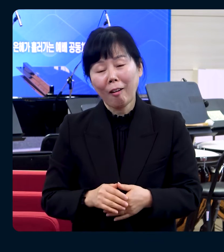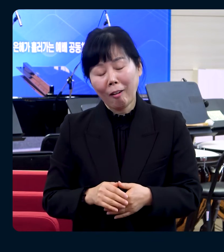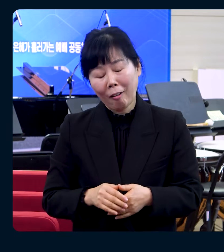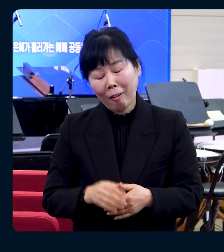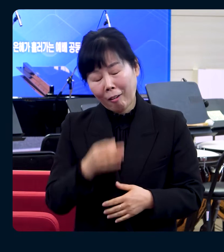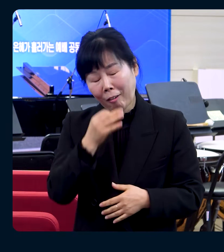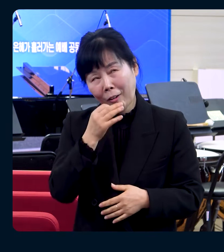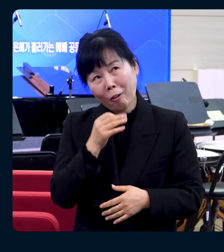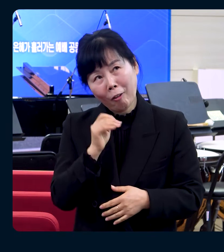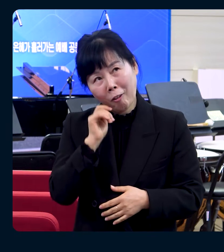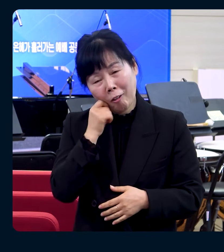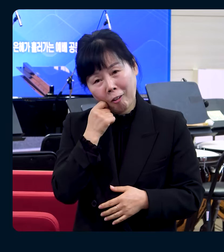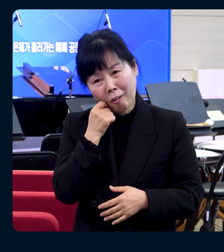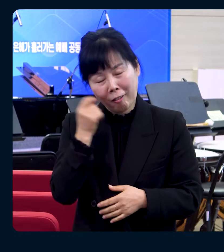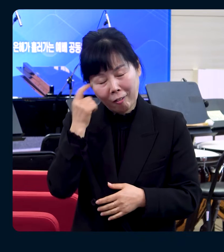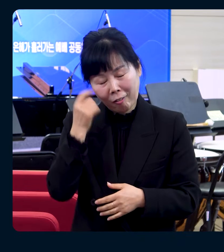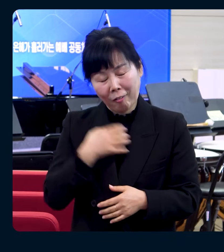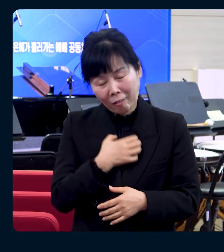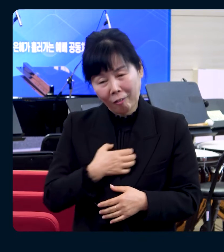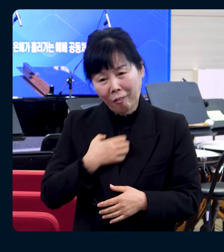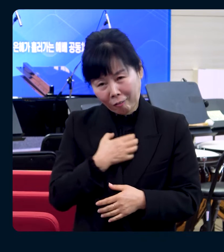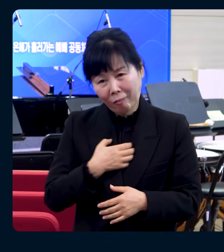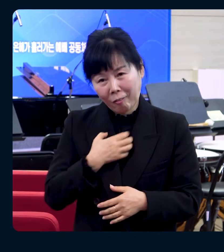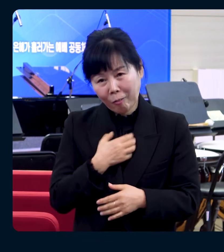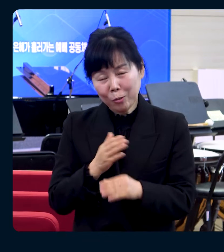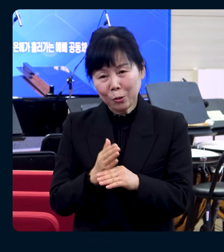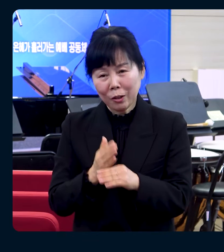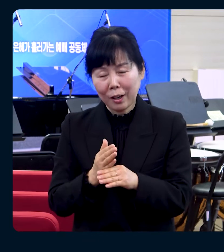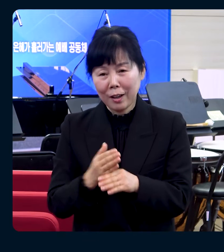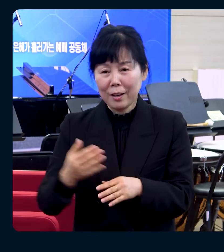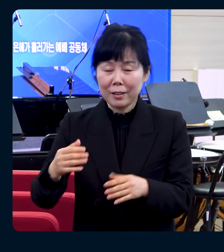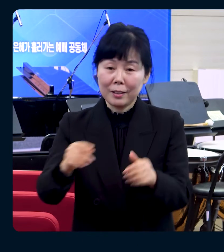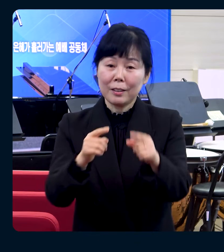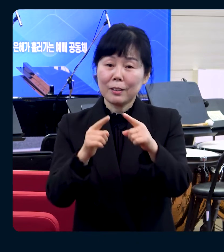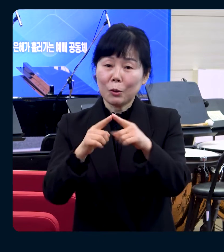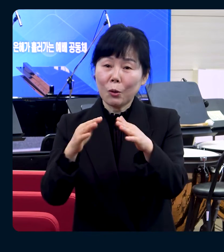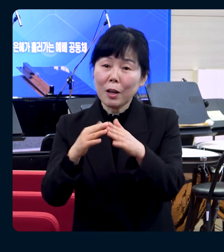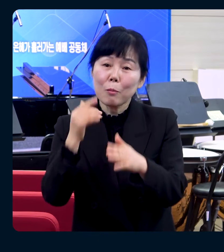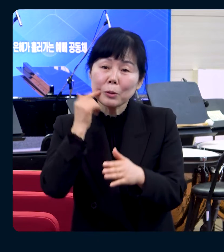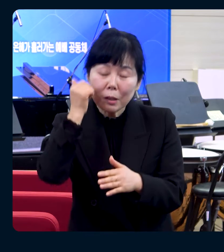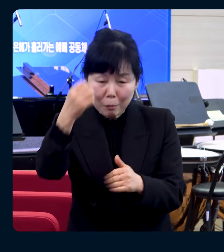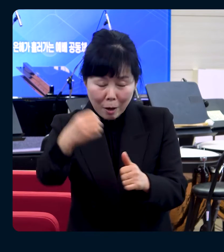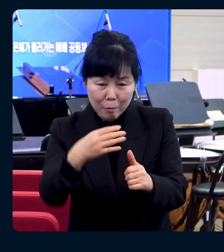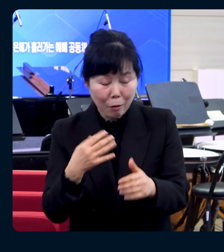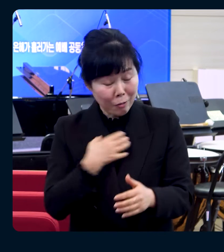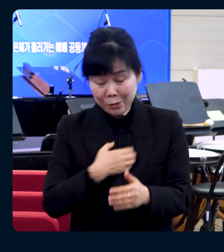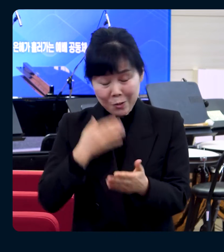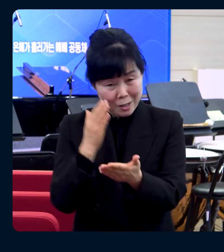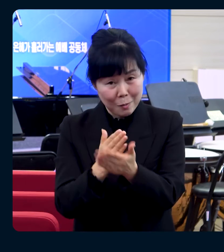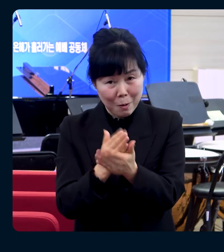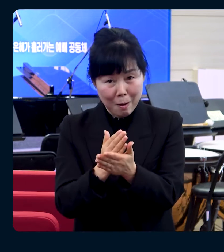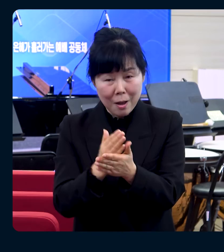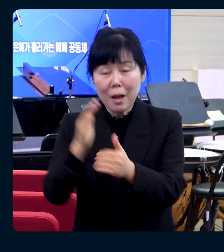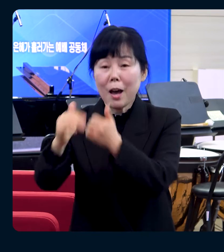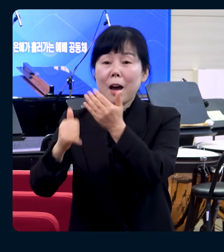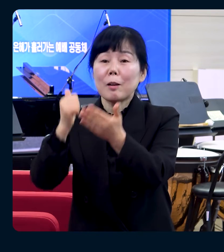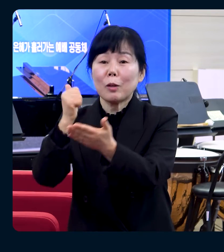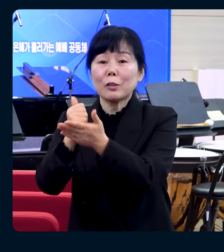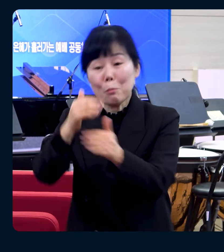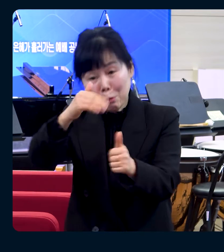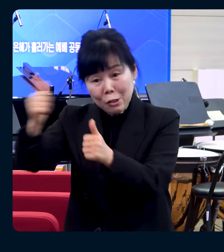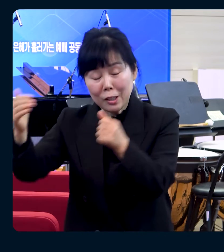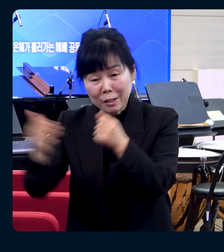거예요. 그래서 걱정을 하니까 근데 그 목사님이 담임 목사님이 걱정하지 마라. 하나님이 부르셨으니까 반드시